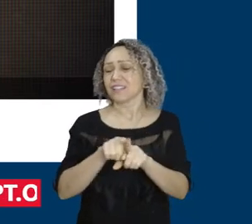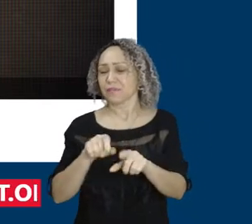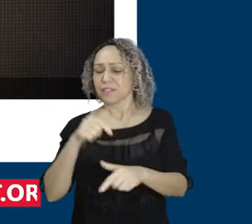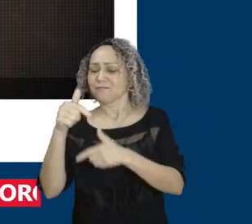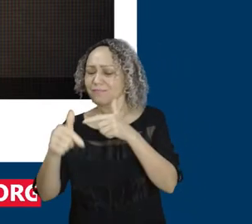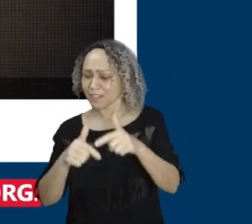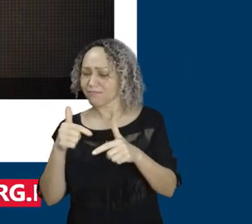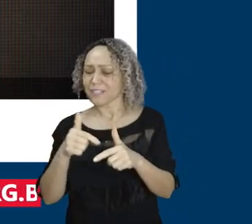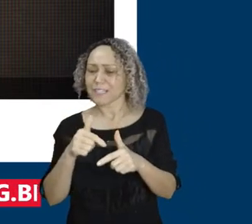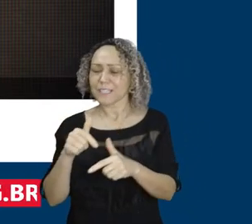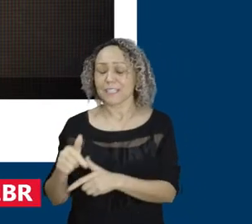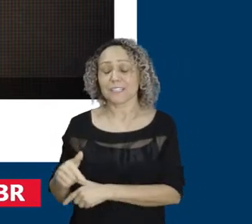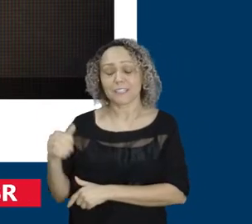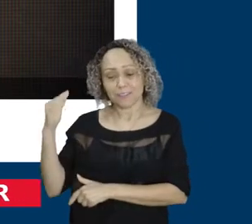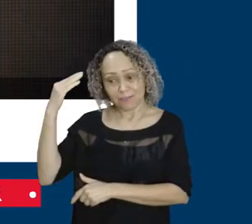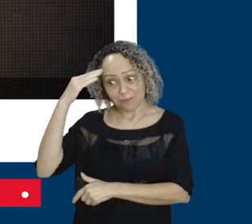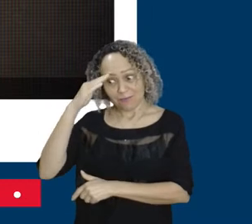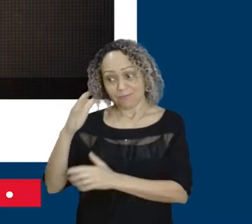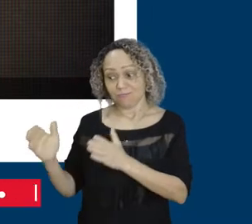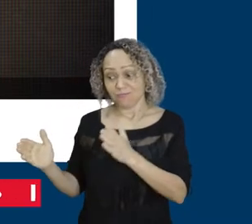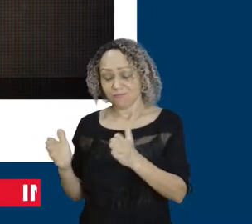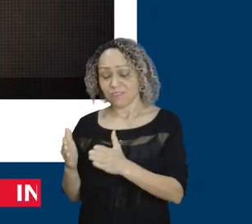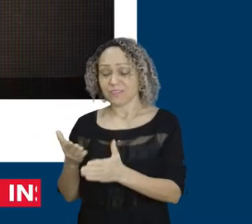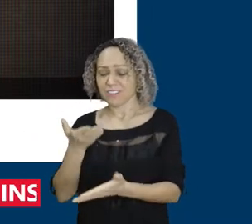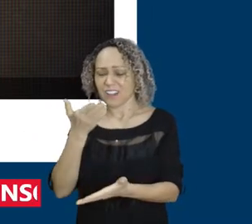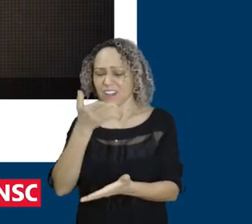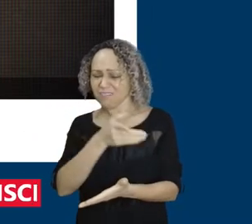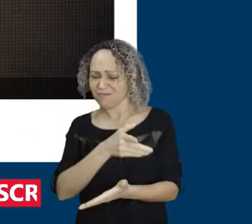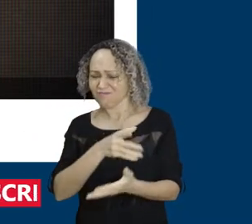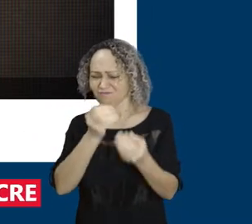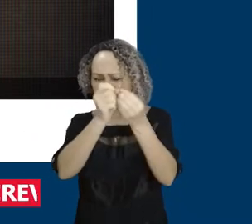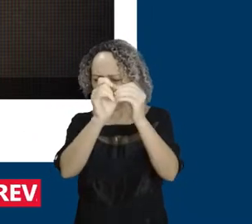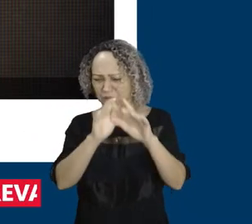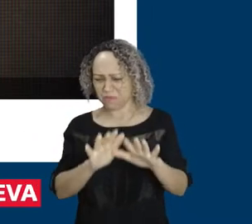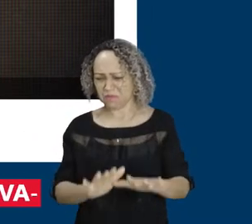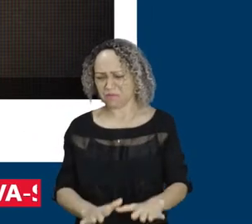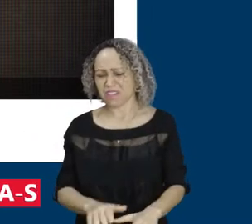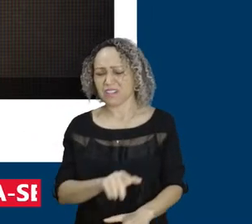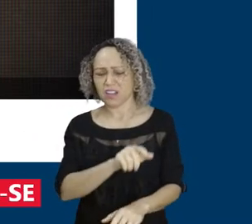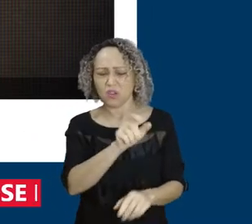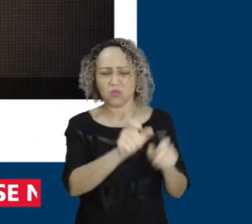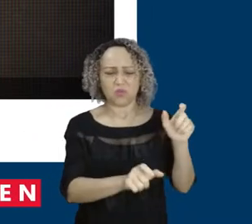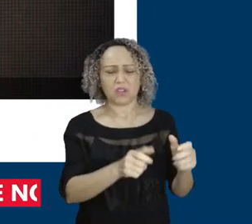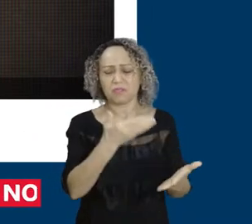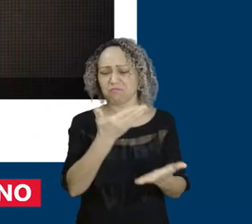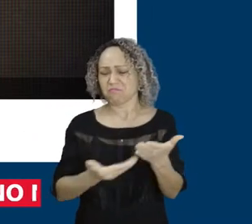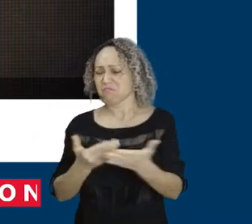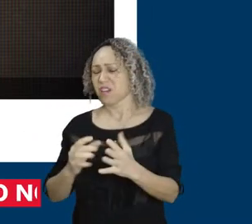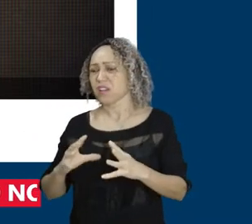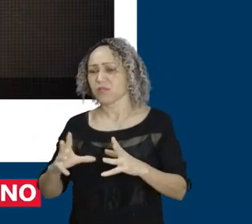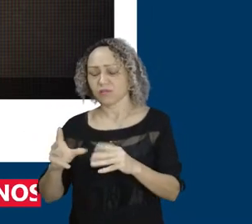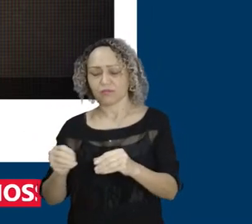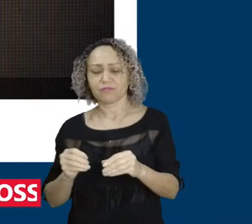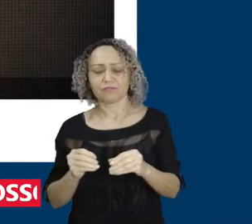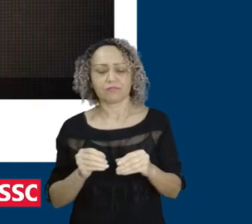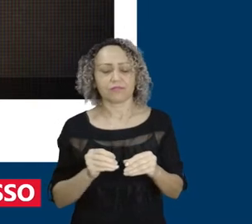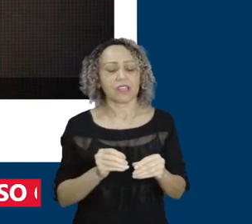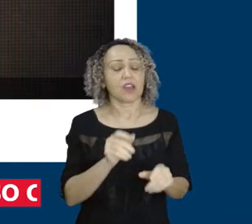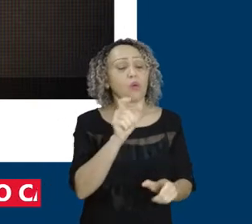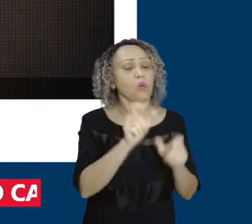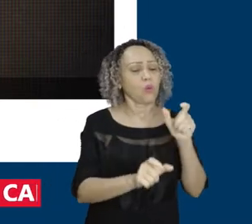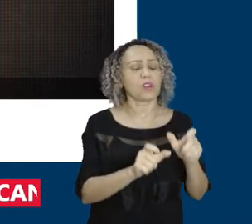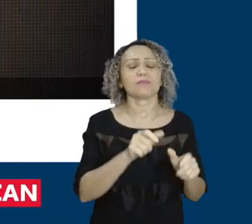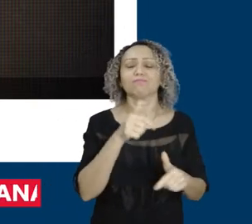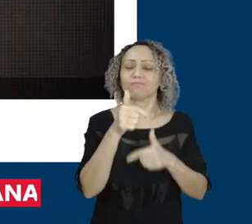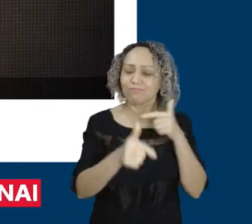novidade agora que eu trago para vocês é que, infelizmente, os trabalhadores estão abrindo mão de direitos